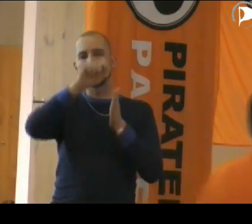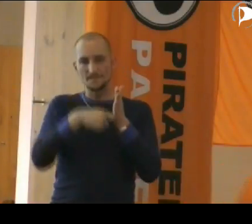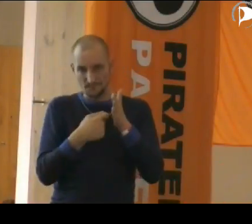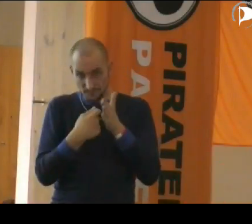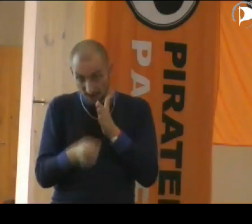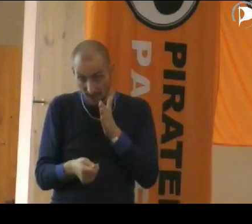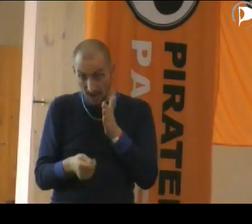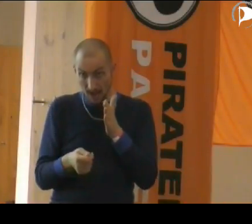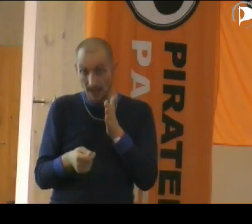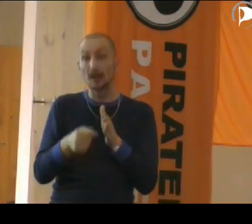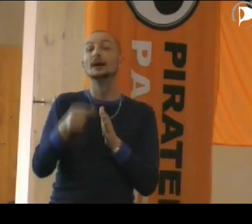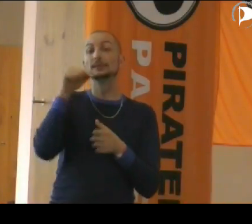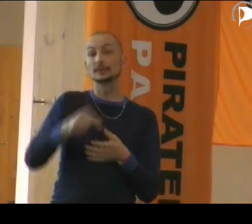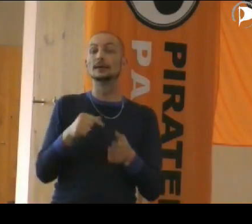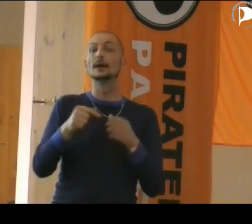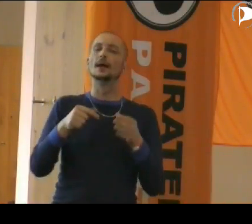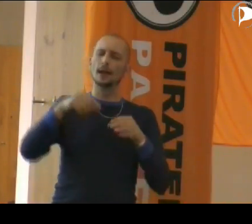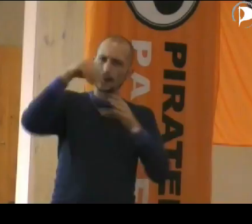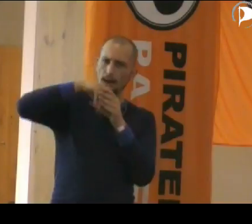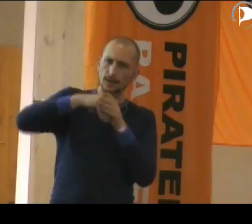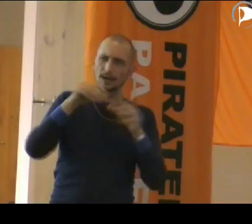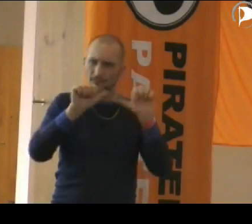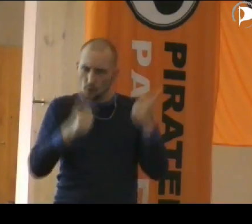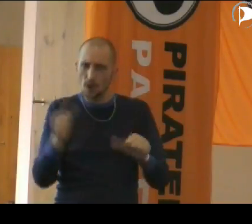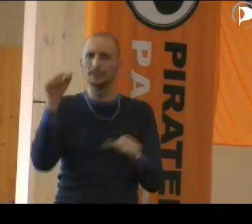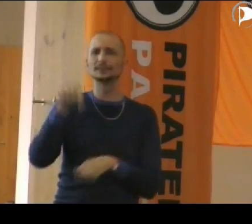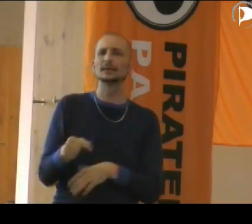werden die kandidaten diesmal